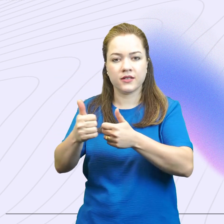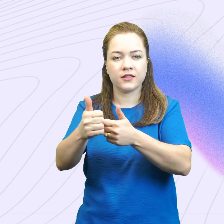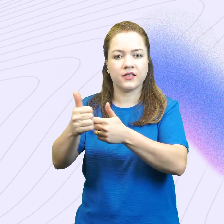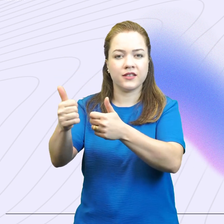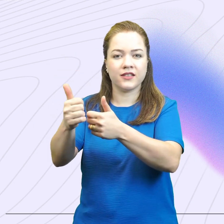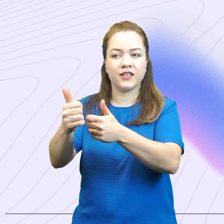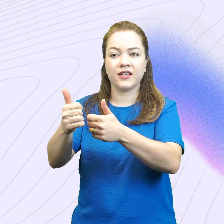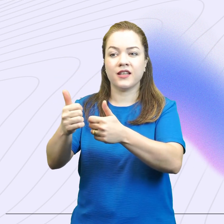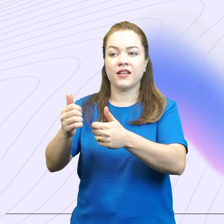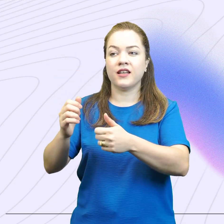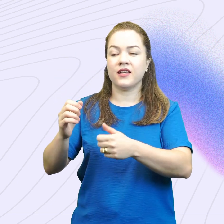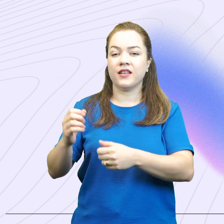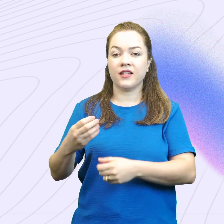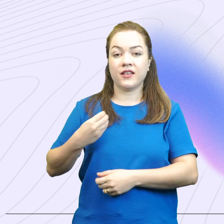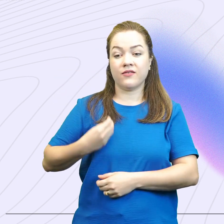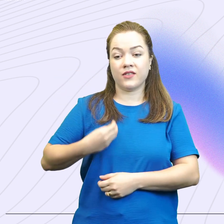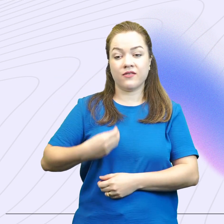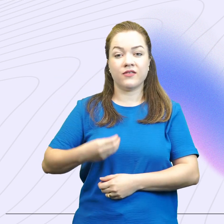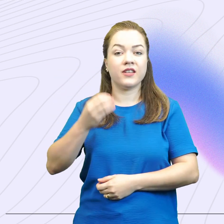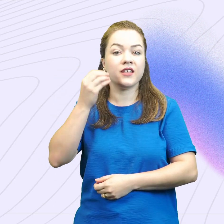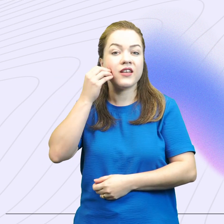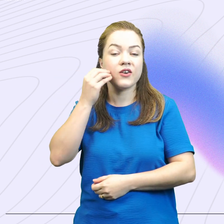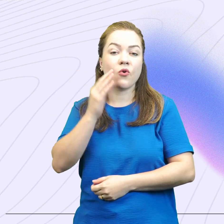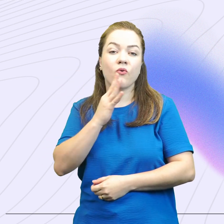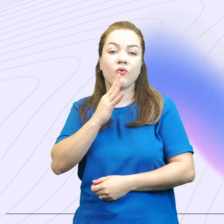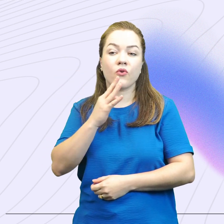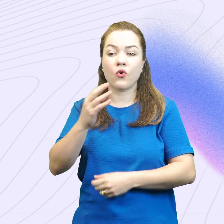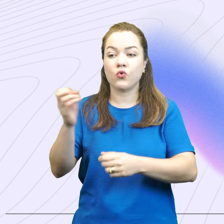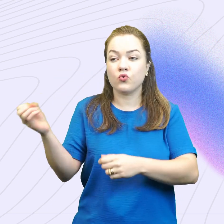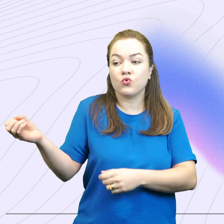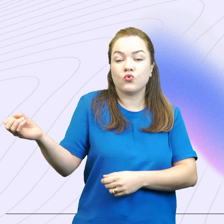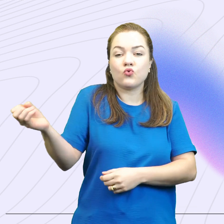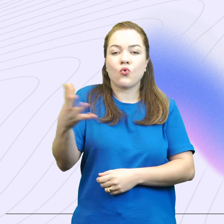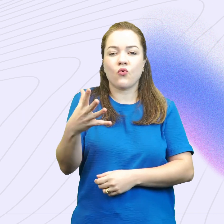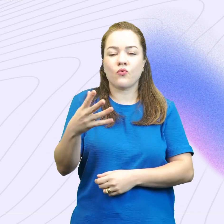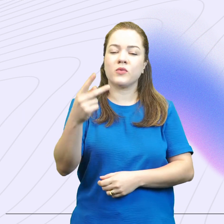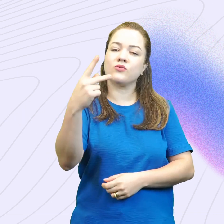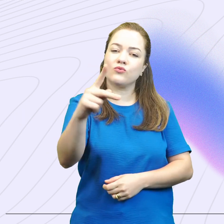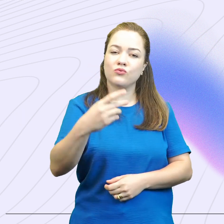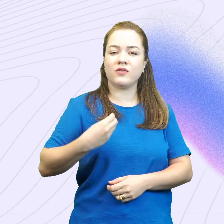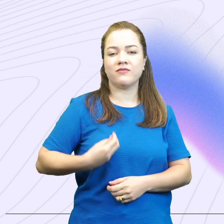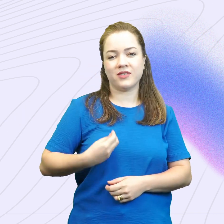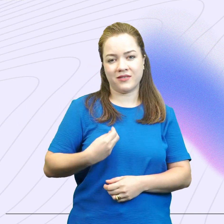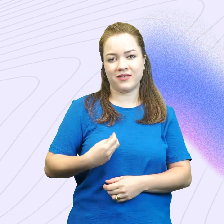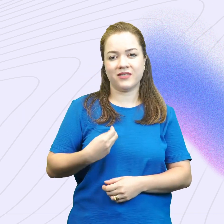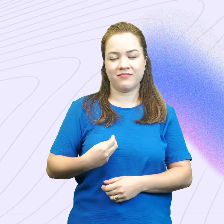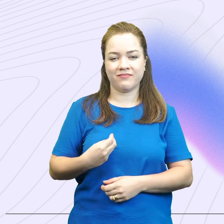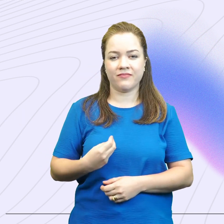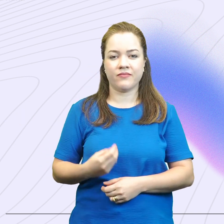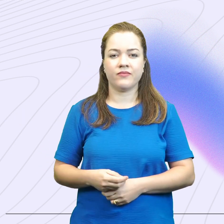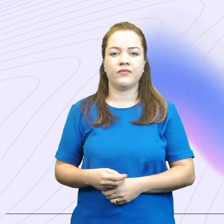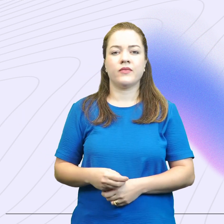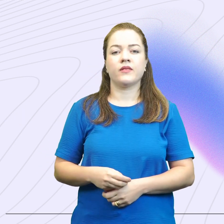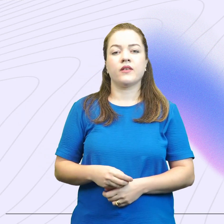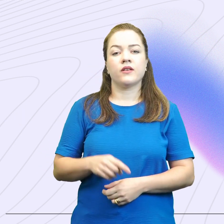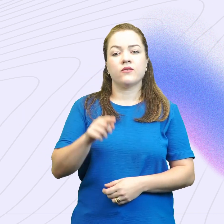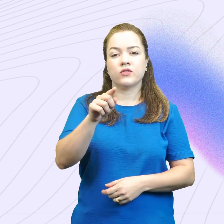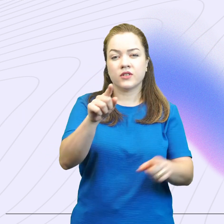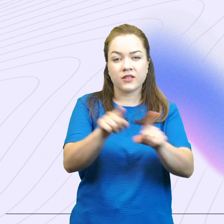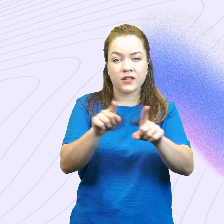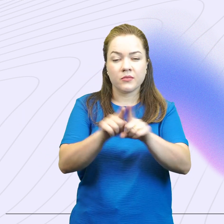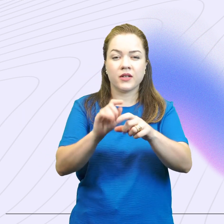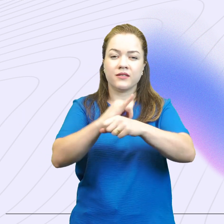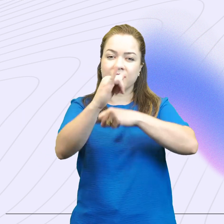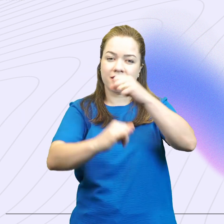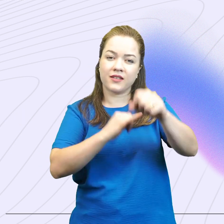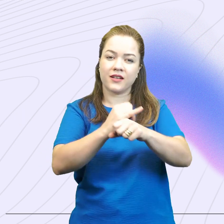novo. Diga para a pessoa que está aí ao seu lado, Jesus tem algo novo para a sua vida. Você também que nos acompanha pela internet,